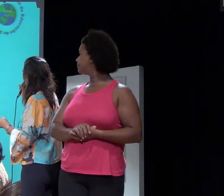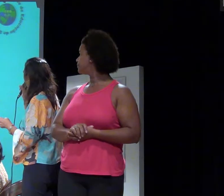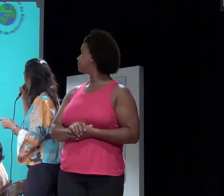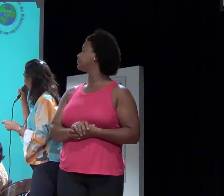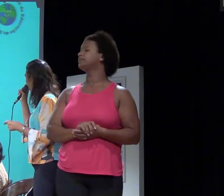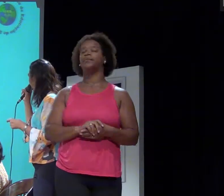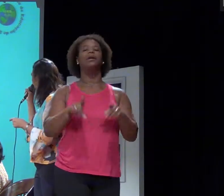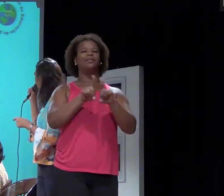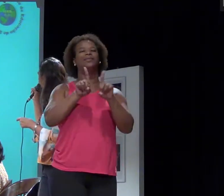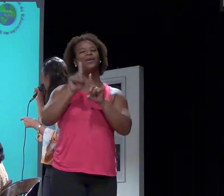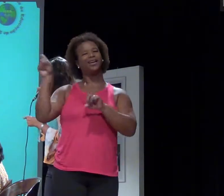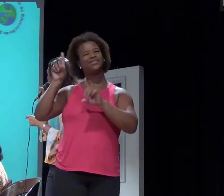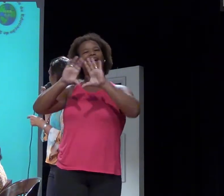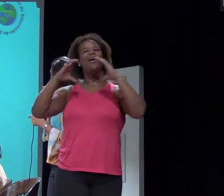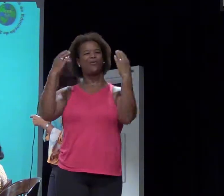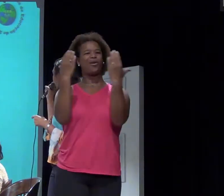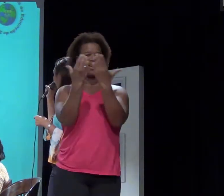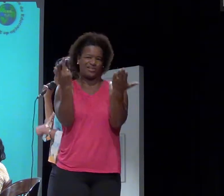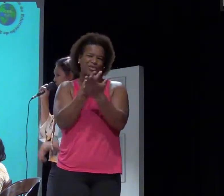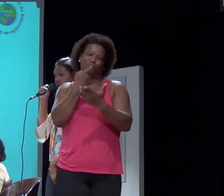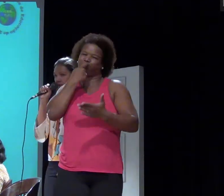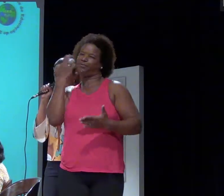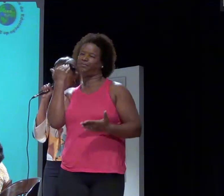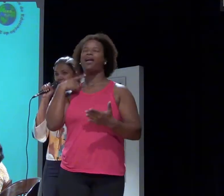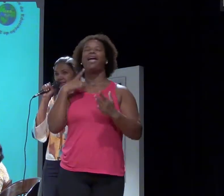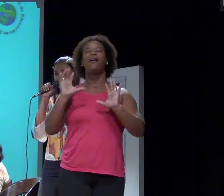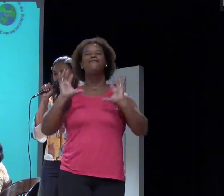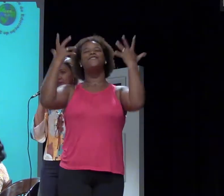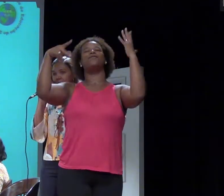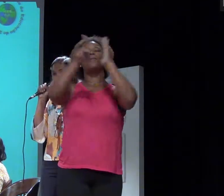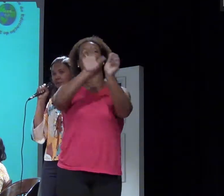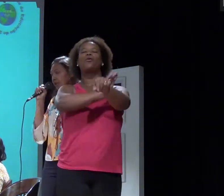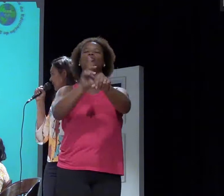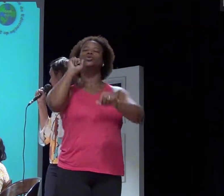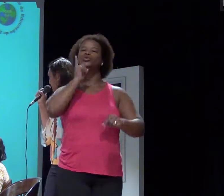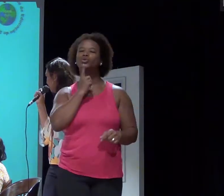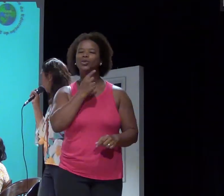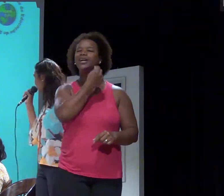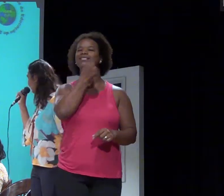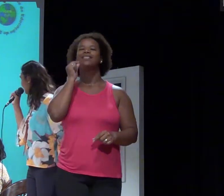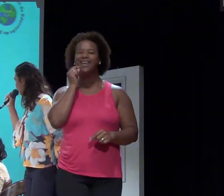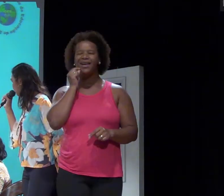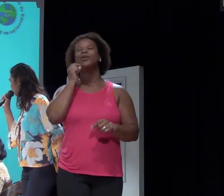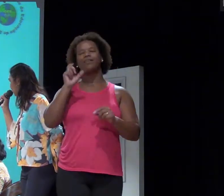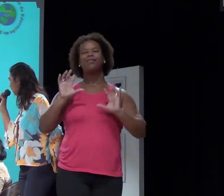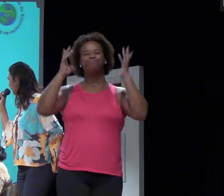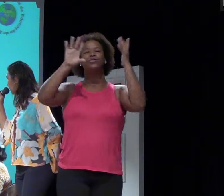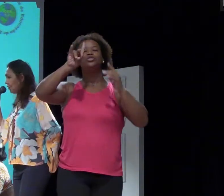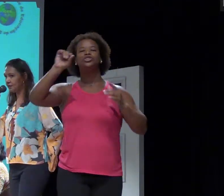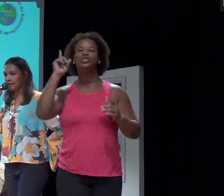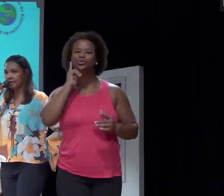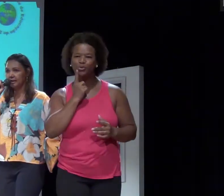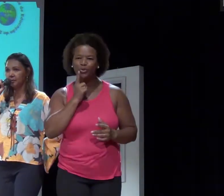aqui foi o congresso que nós fizemos agora, o Festival da Cultura Surda, agora em setembro, em comemoração ao Dia do Surdo. Realizou-se de 28